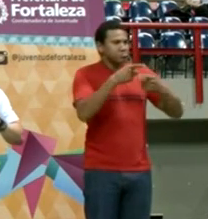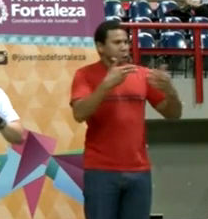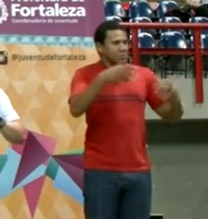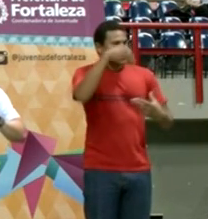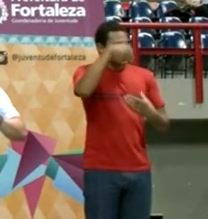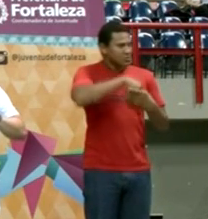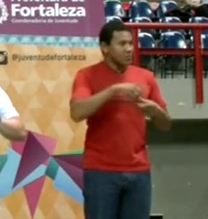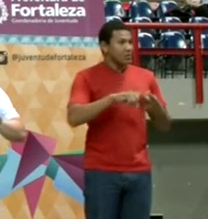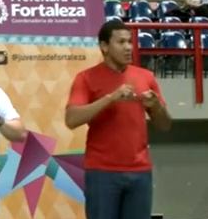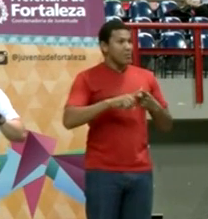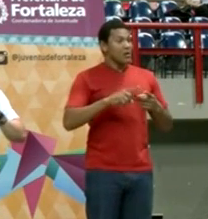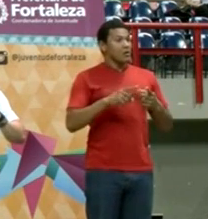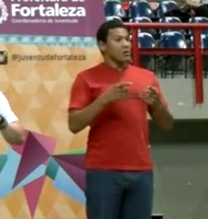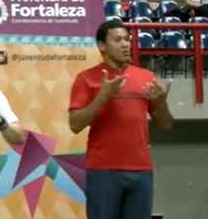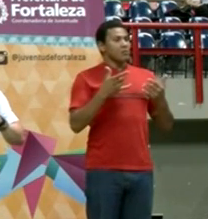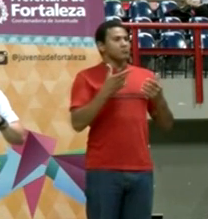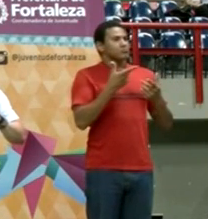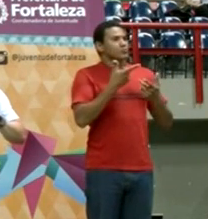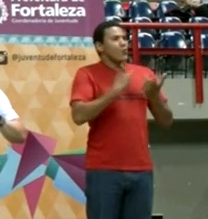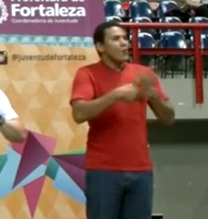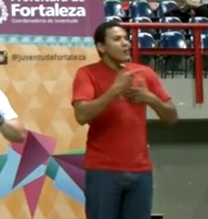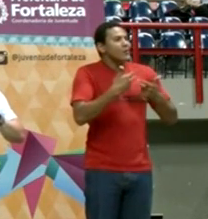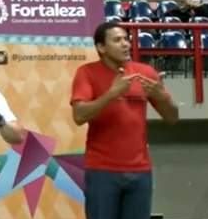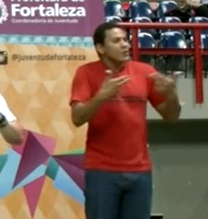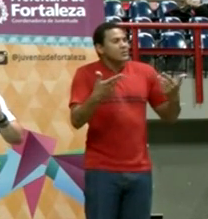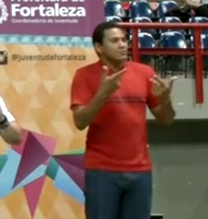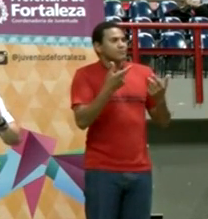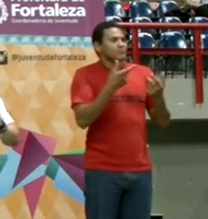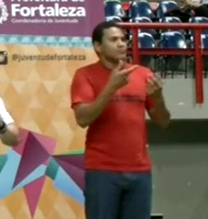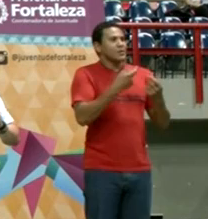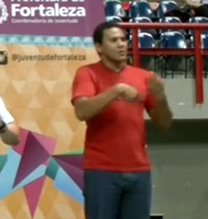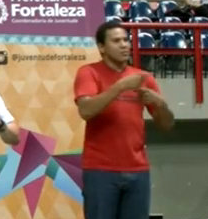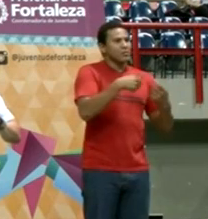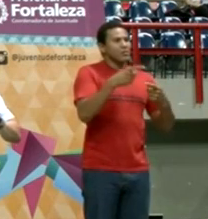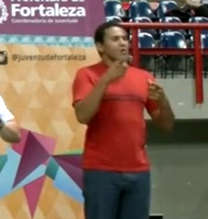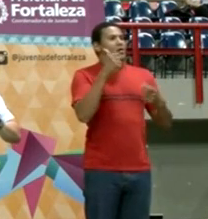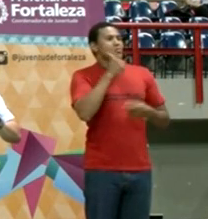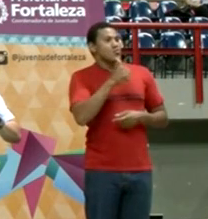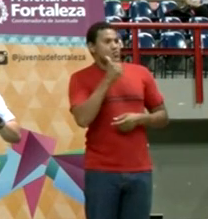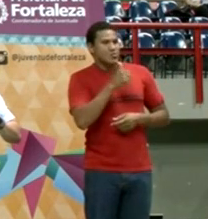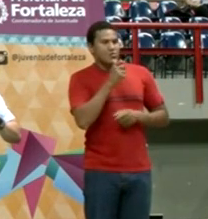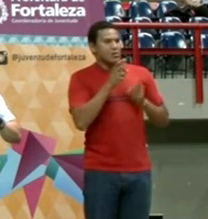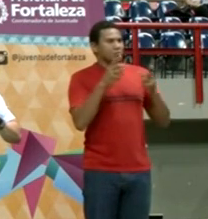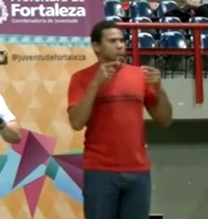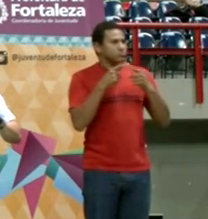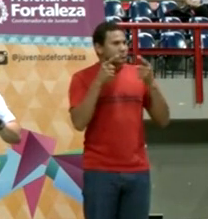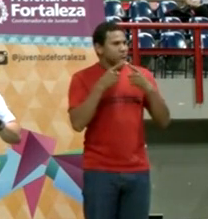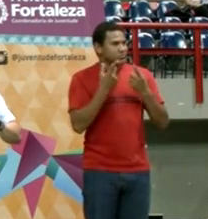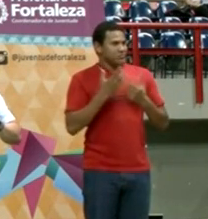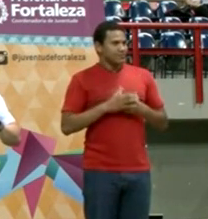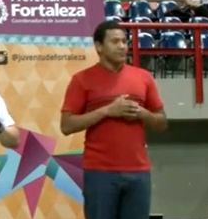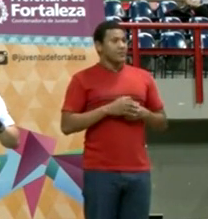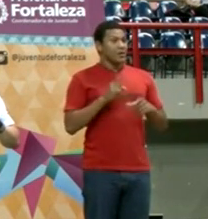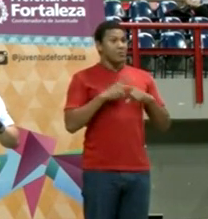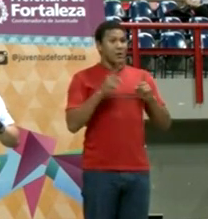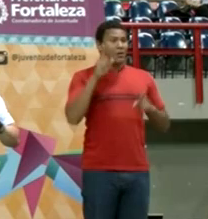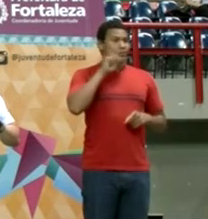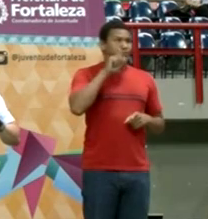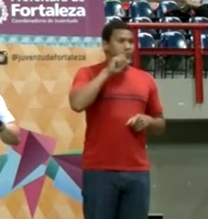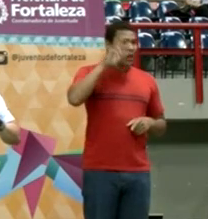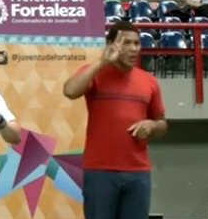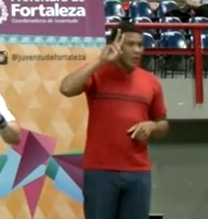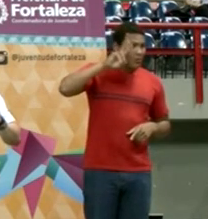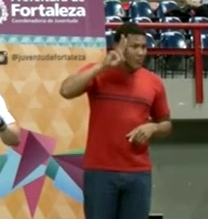mercado feminino, porque as mulheres começaram a trabalhar mais fortemente durante a guerra. Só que os americanos se esqueceram daquela logística,